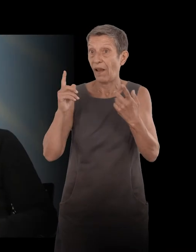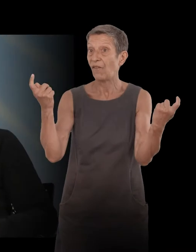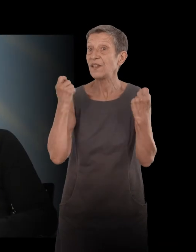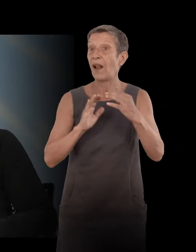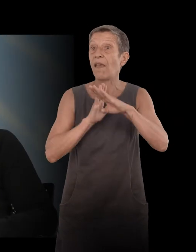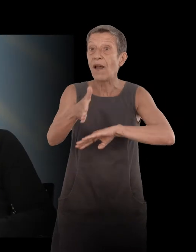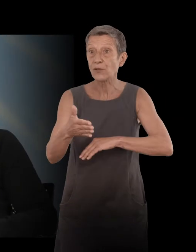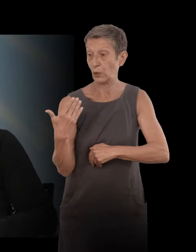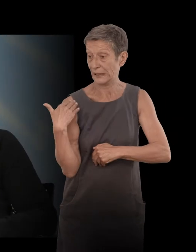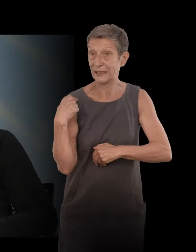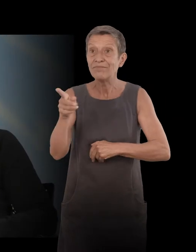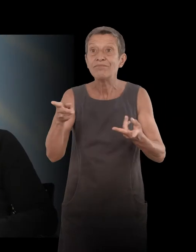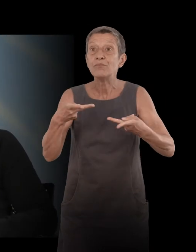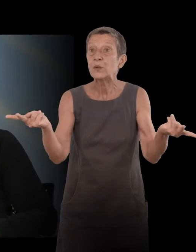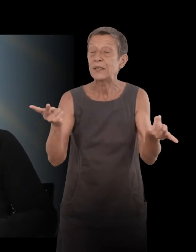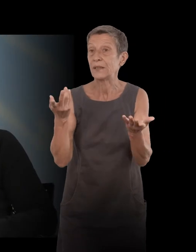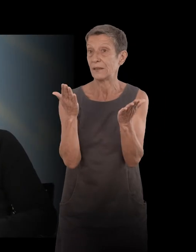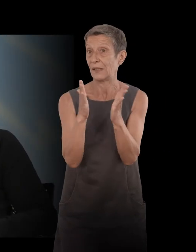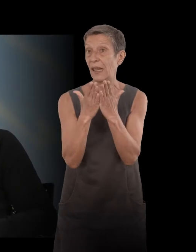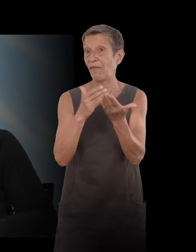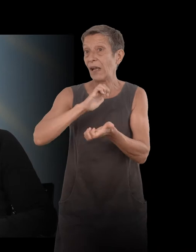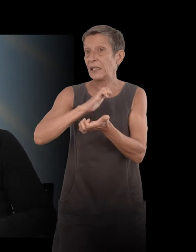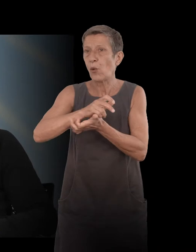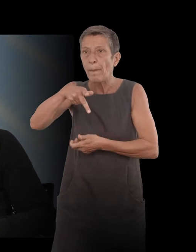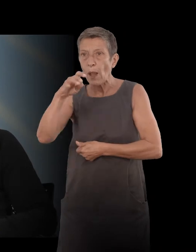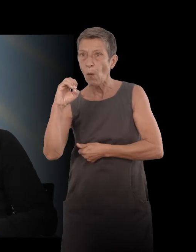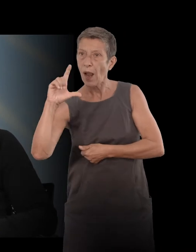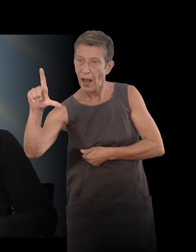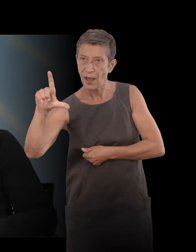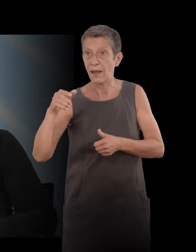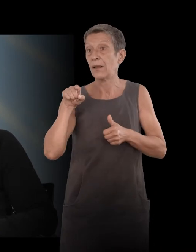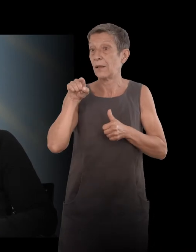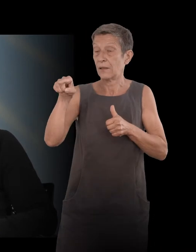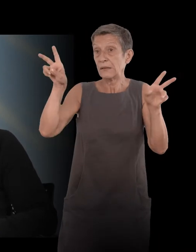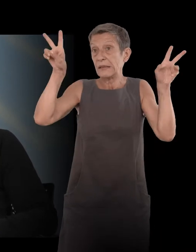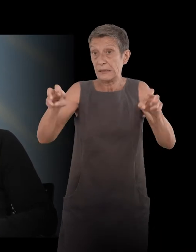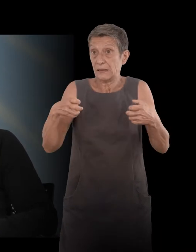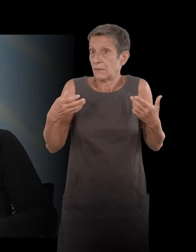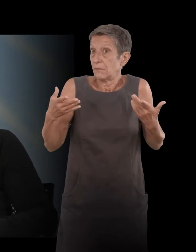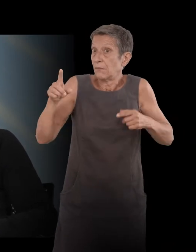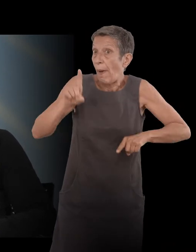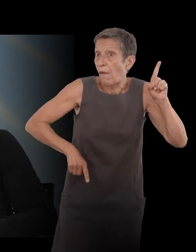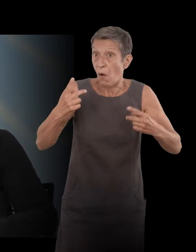a book called, by the time, The life is not sure. It's a collection of souvenirs,